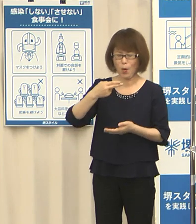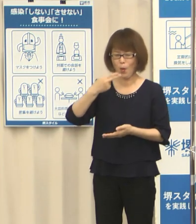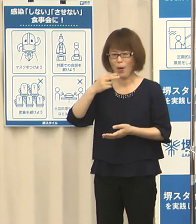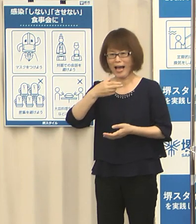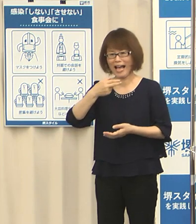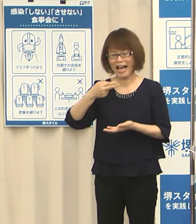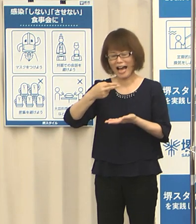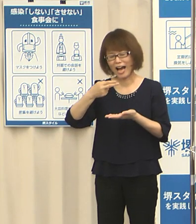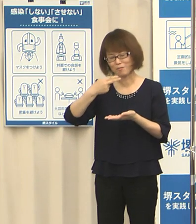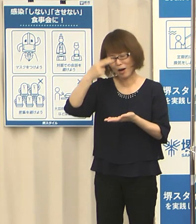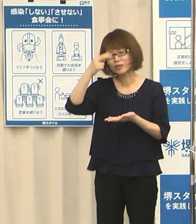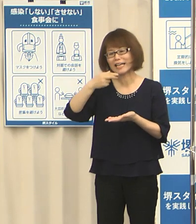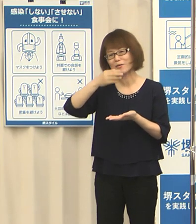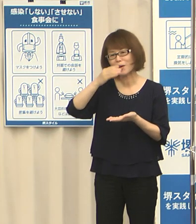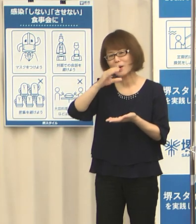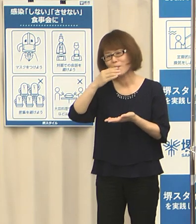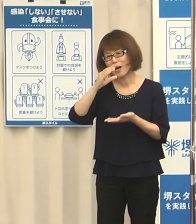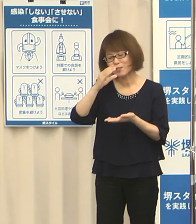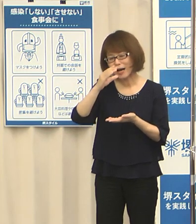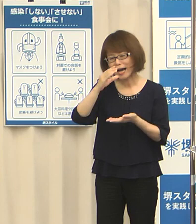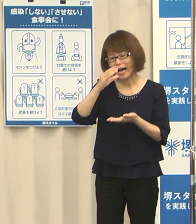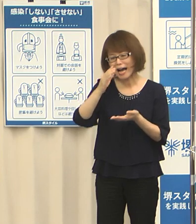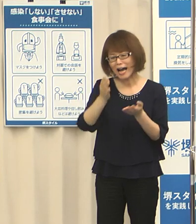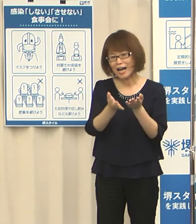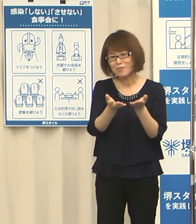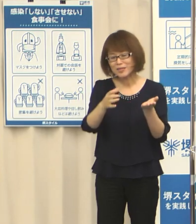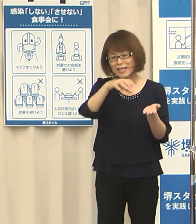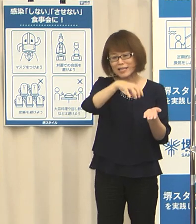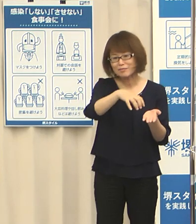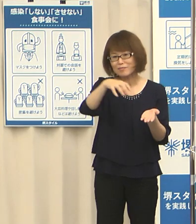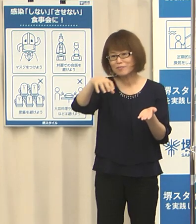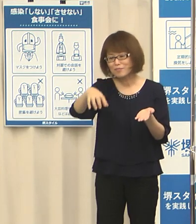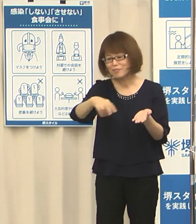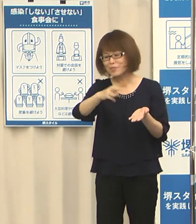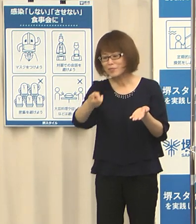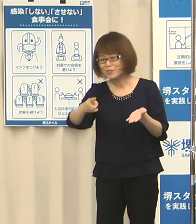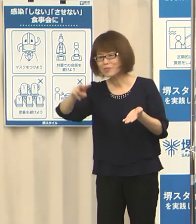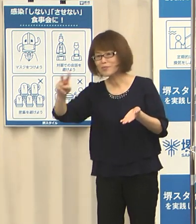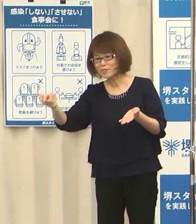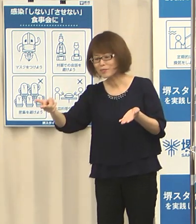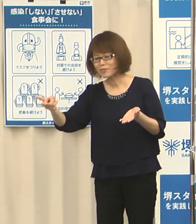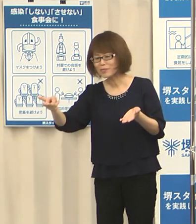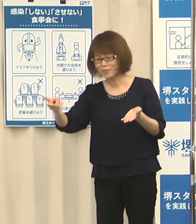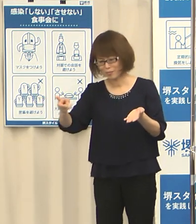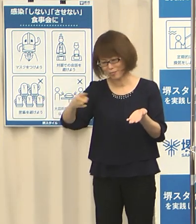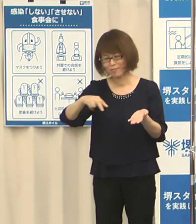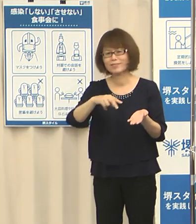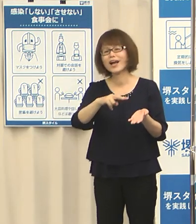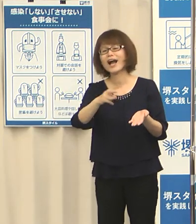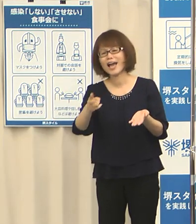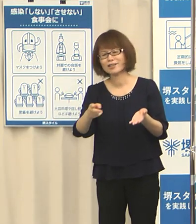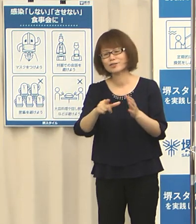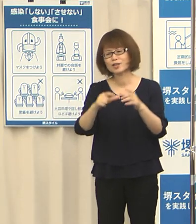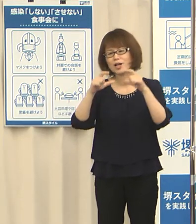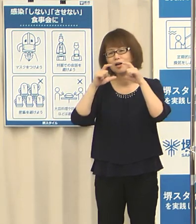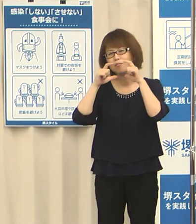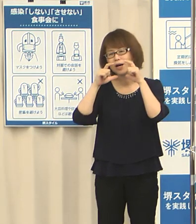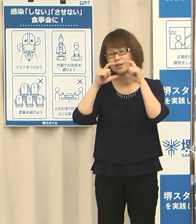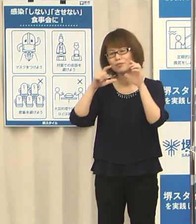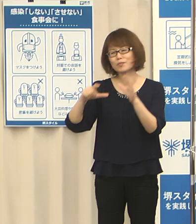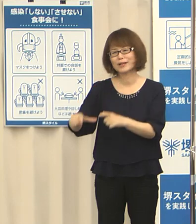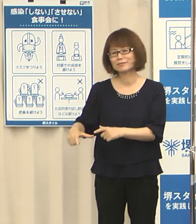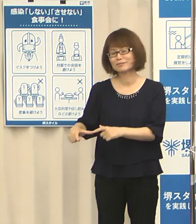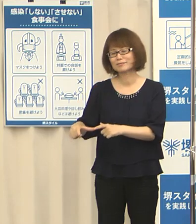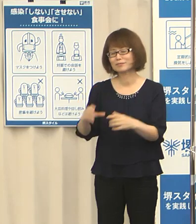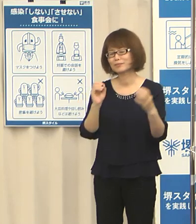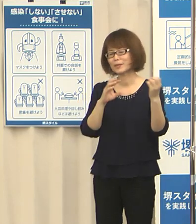く、まあ、はしご2軒目3軒目そのような時にはもう途中でもマスクをつけることすら少し意識が薄れてるんじゃないかと思